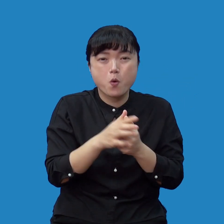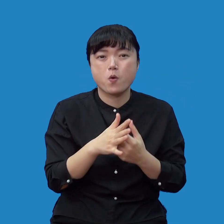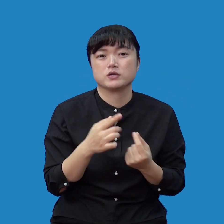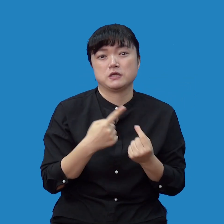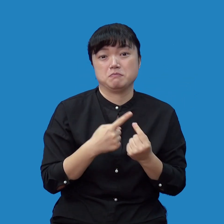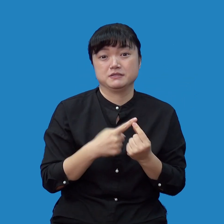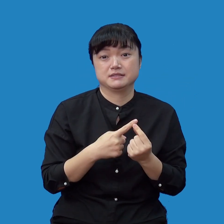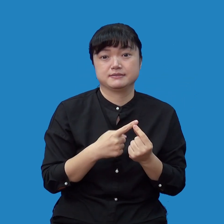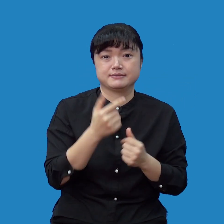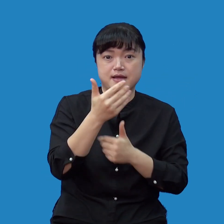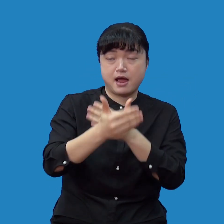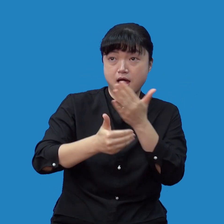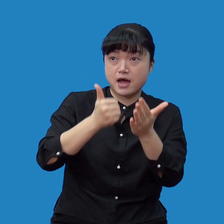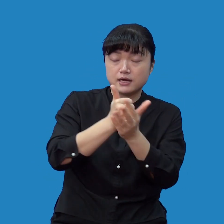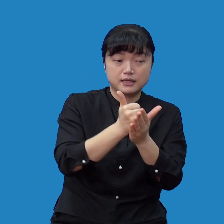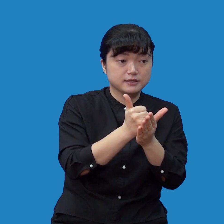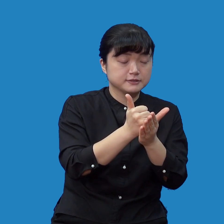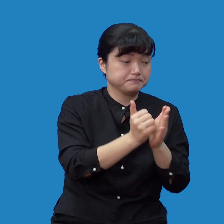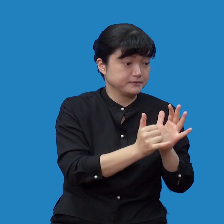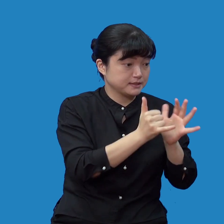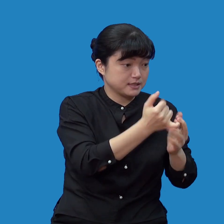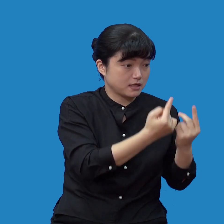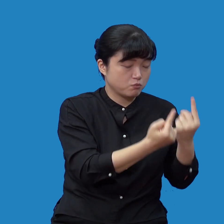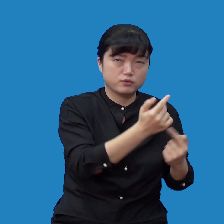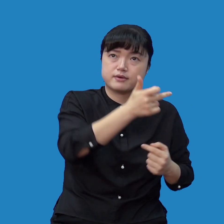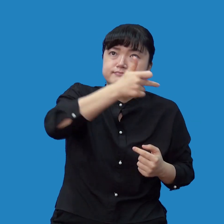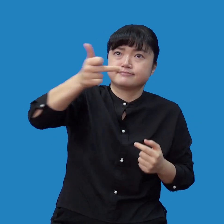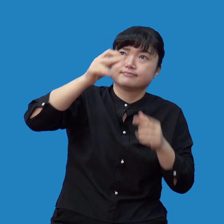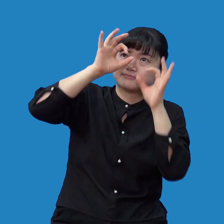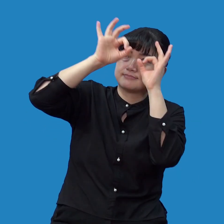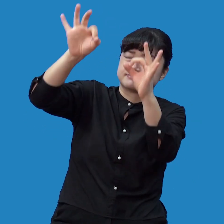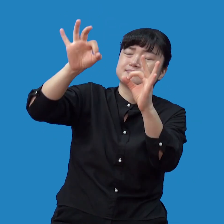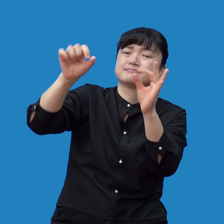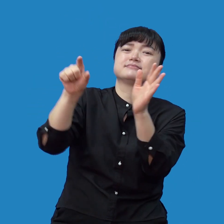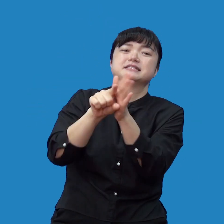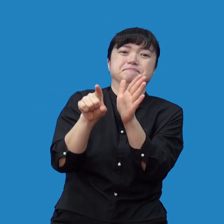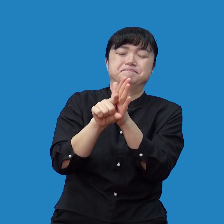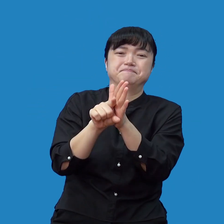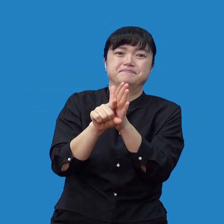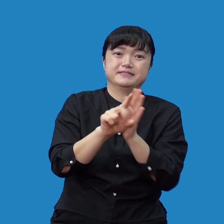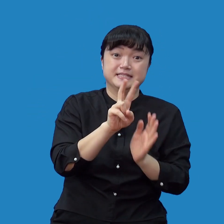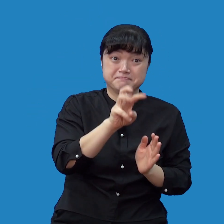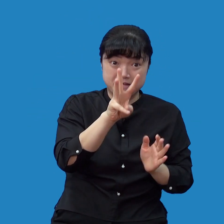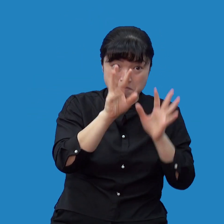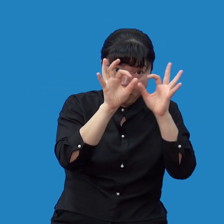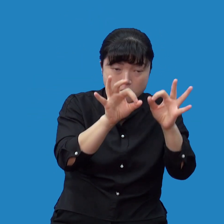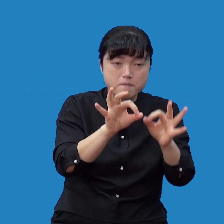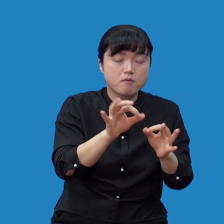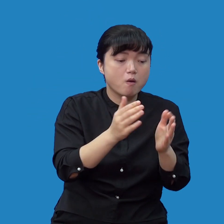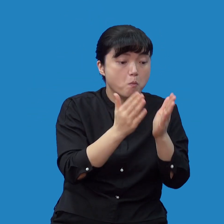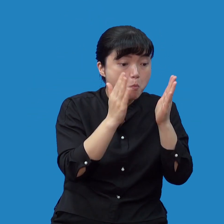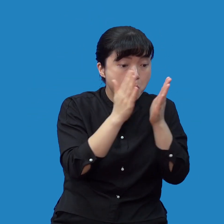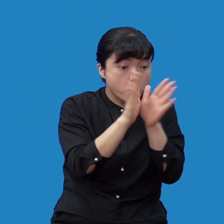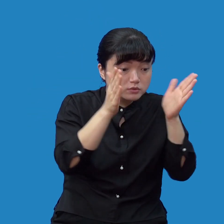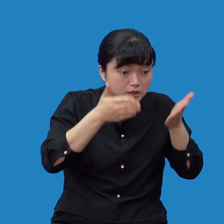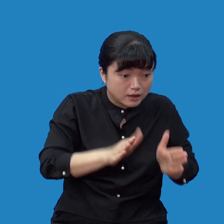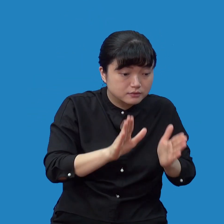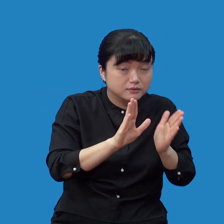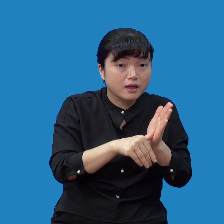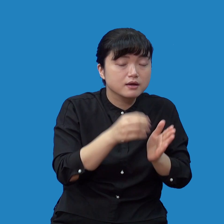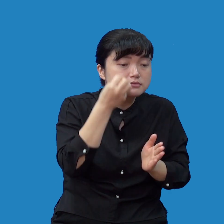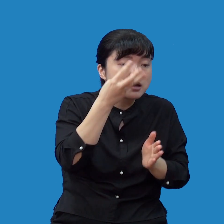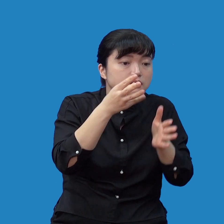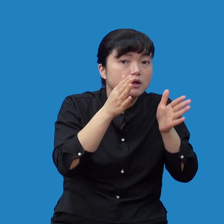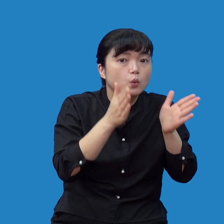번째는 하나님을 세상보다 더 크게 보는 믿음이죠. 23절을 보시면 모세가 태어났을 때 석 달 동안